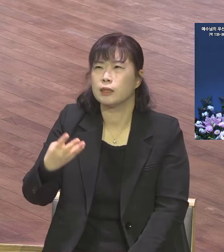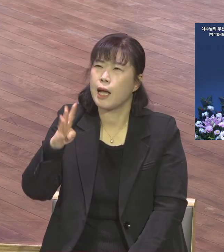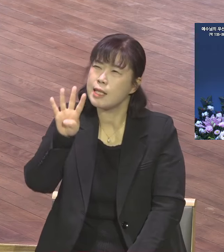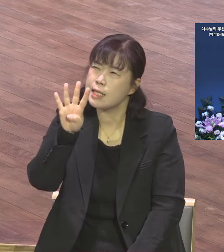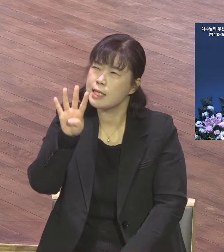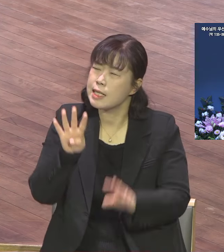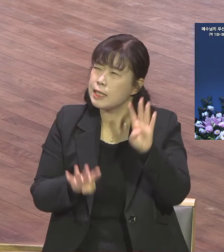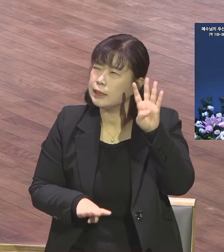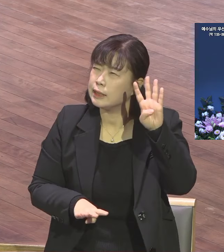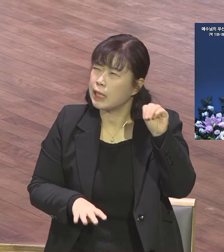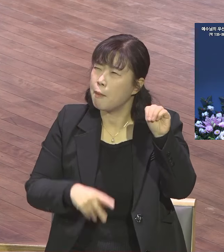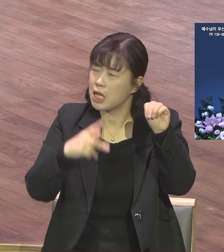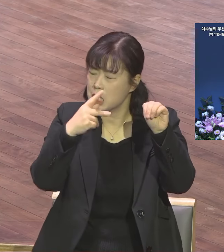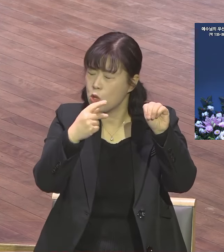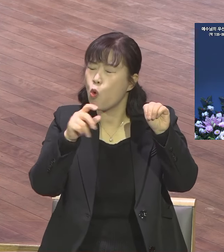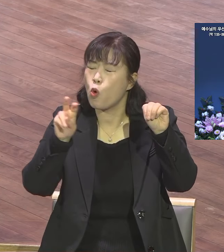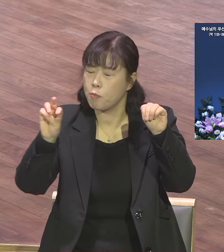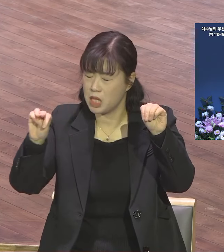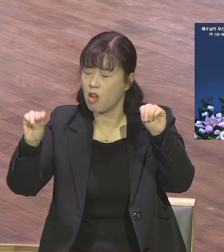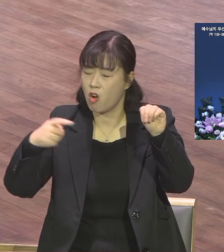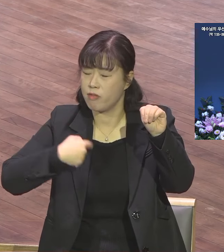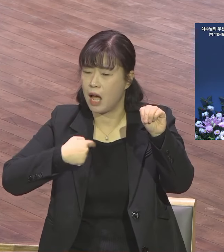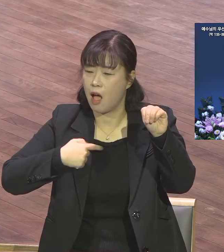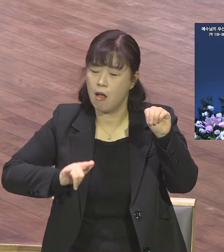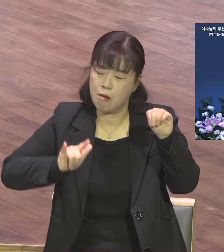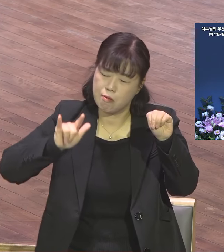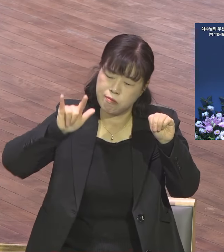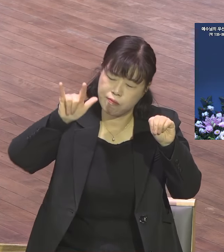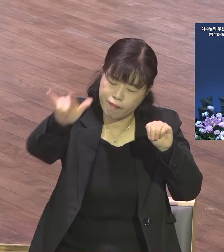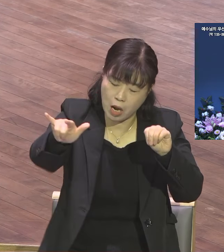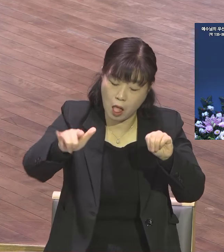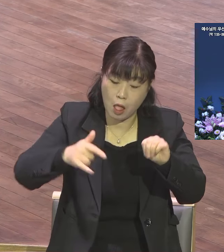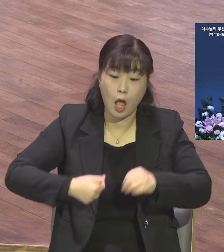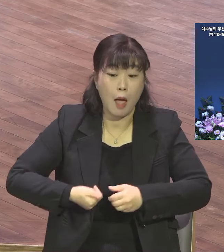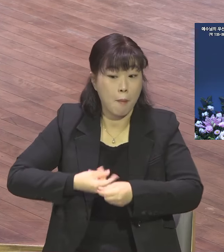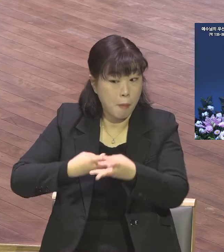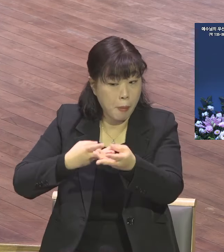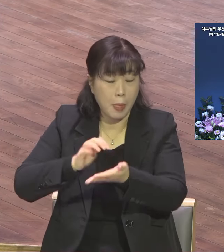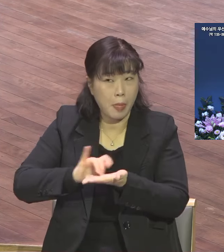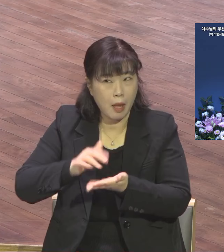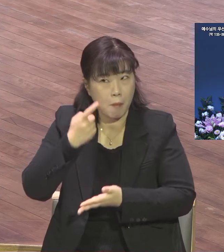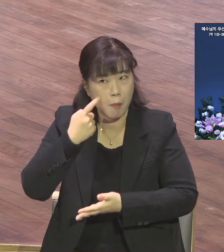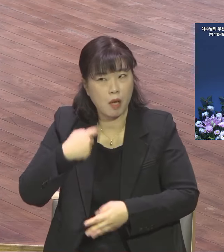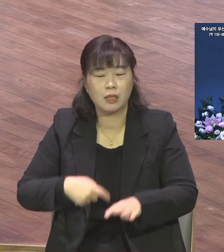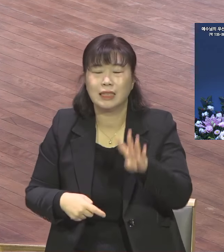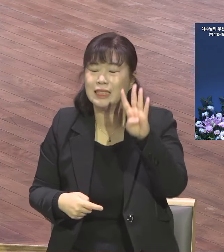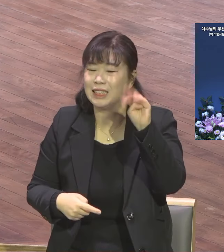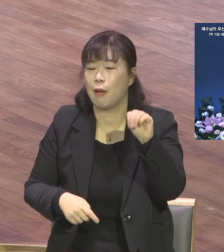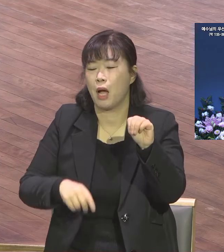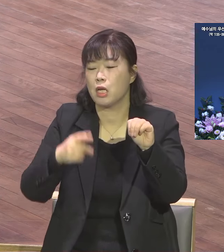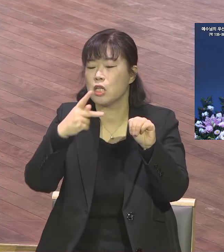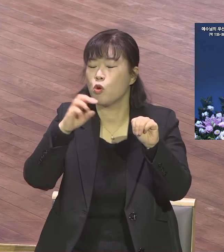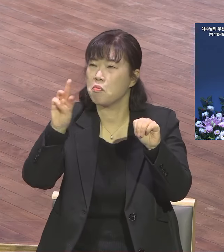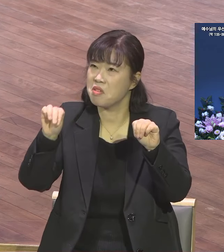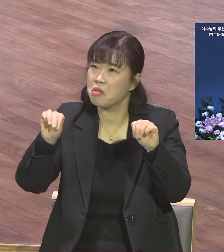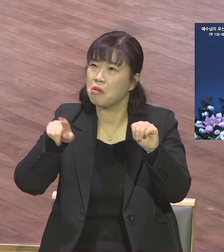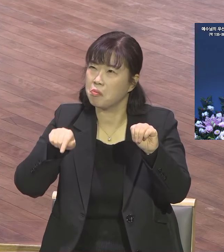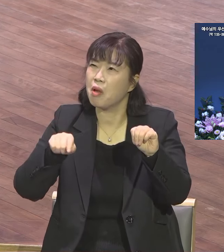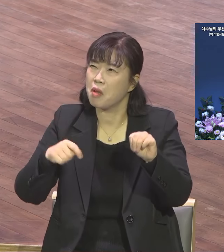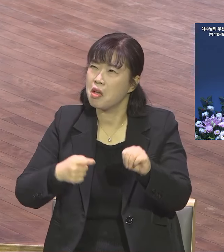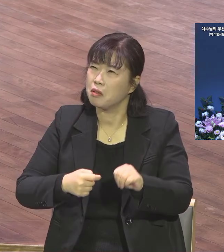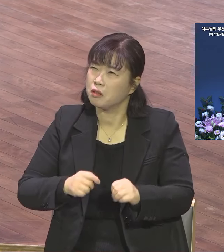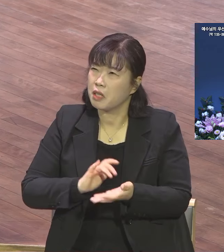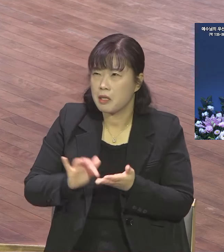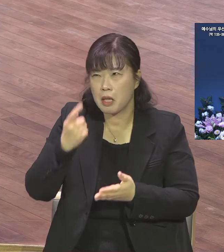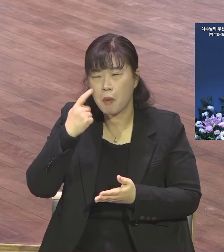돌았어요. 100바퀴를 지금 현재 돌았는데 그래도 하나님께서 하루같이 지켜주셔가지고